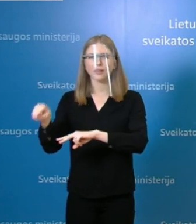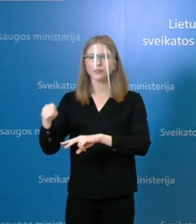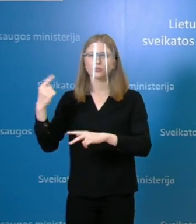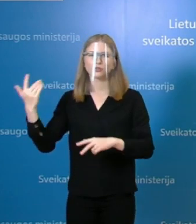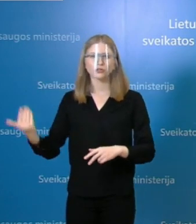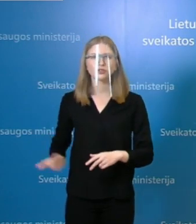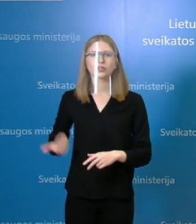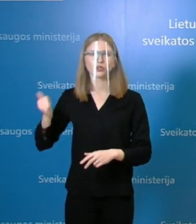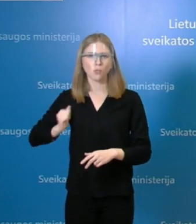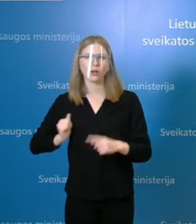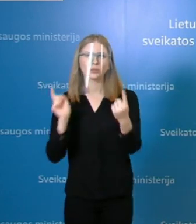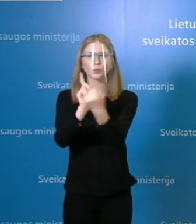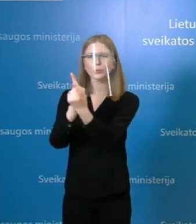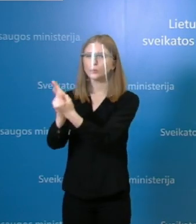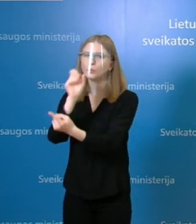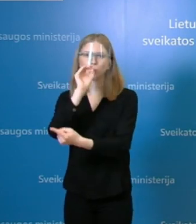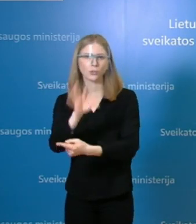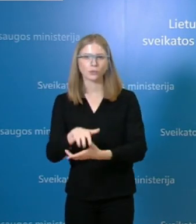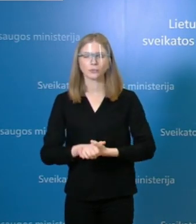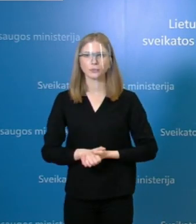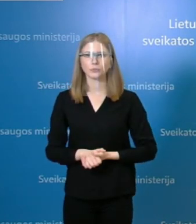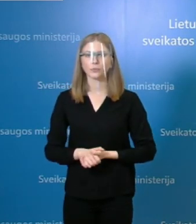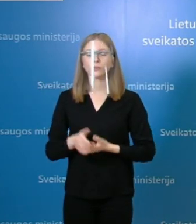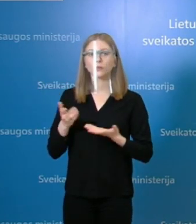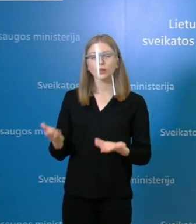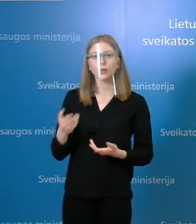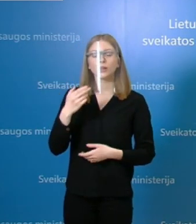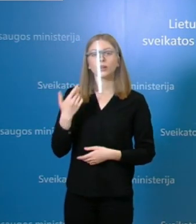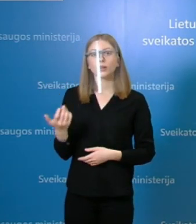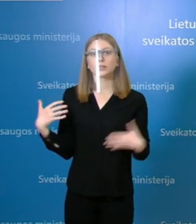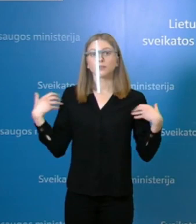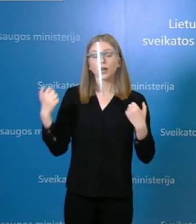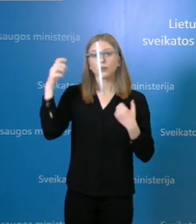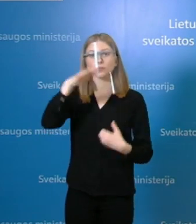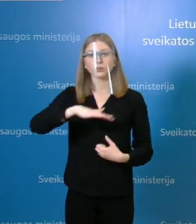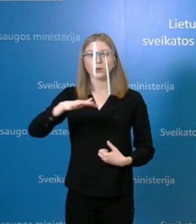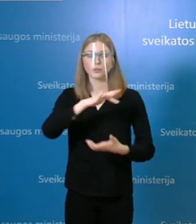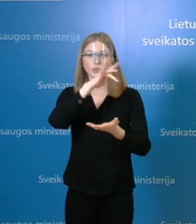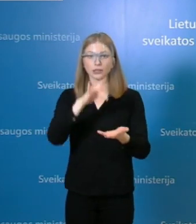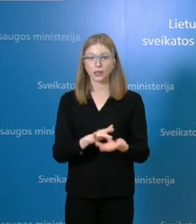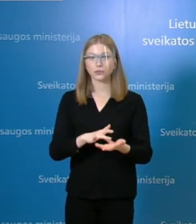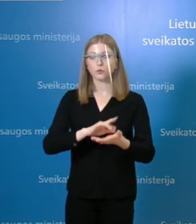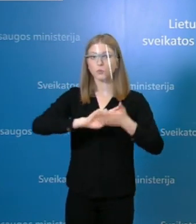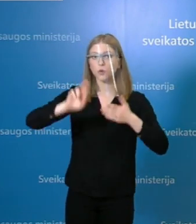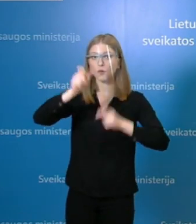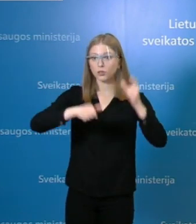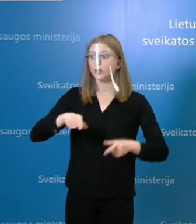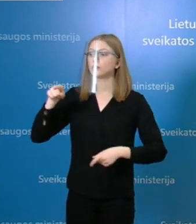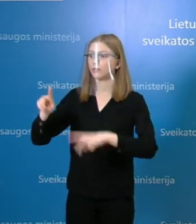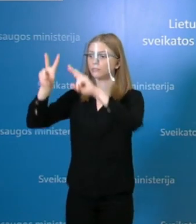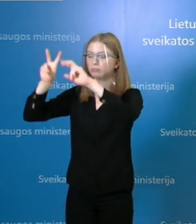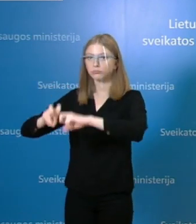lankytojais neturi. NVSS specialistai šeštadienį atliko epidemiologinę diagnostiką prekybos centre. Buvo